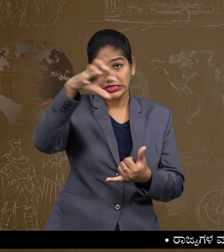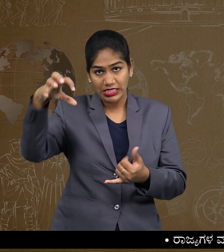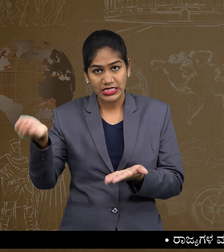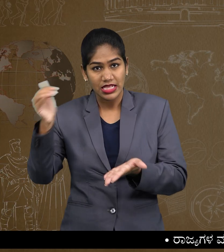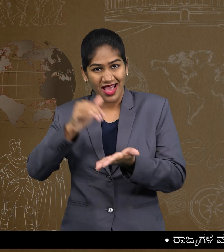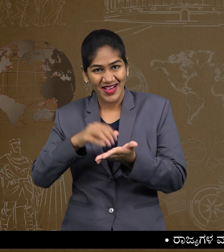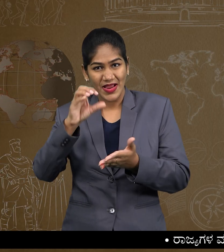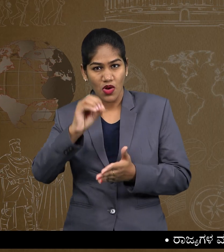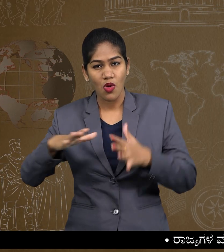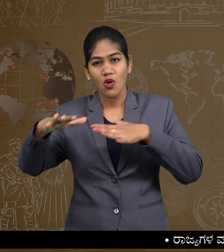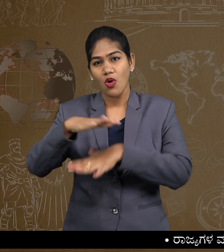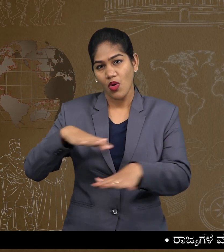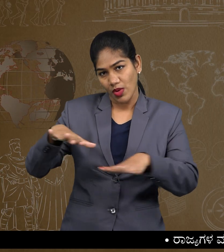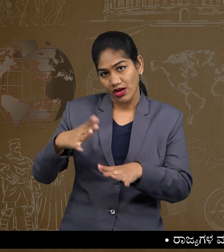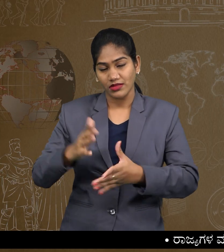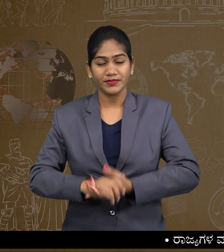ಬೇಡಿಕೆ,